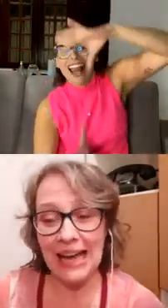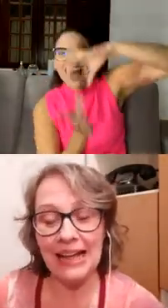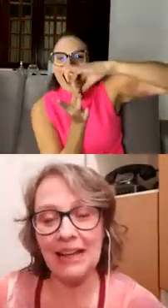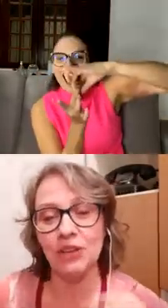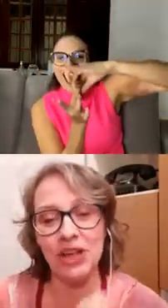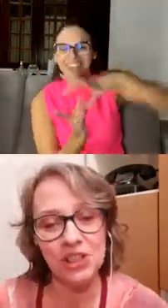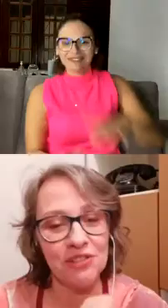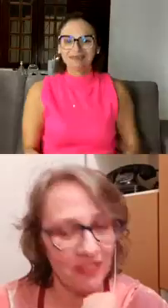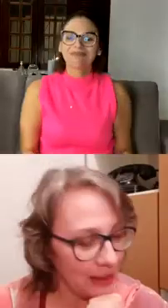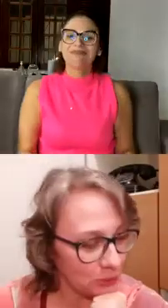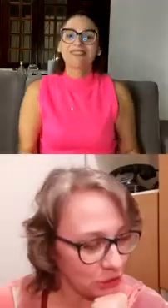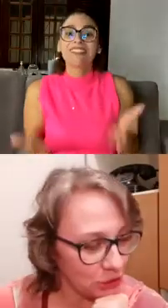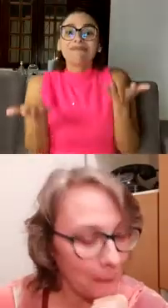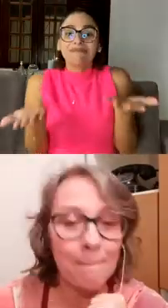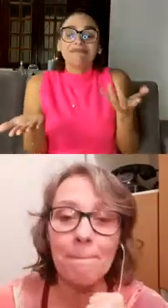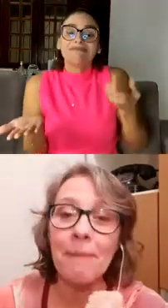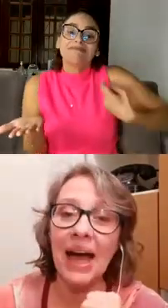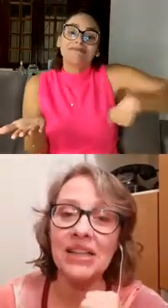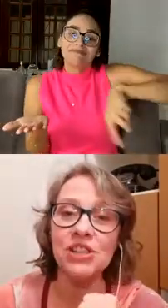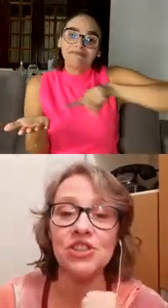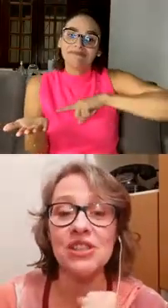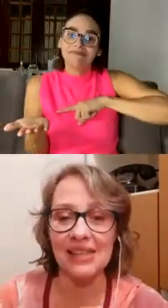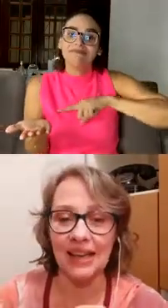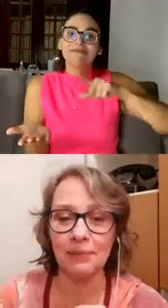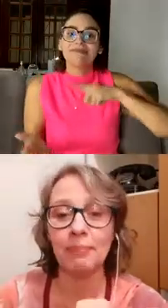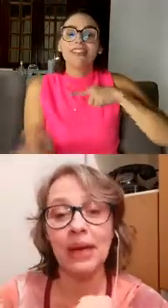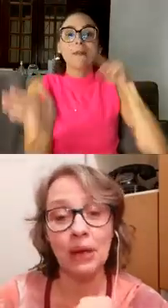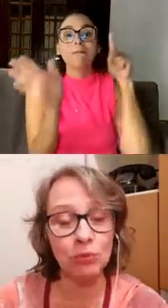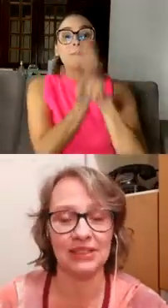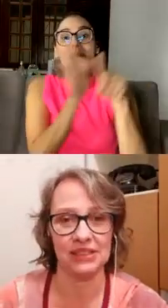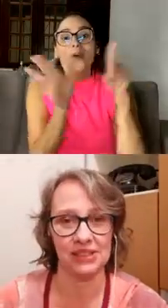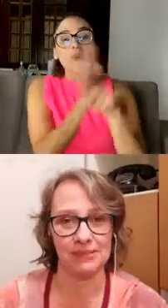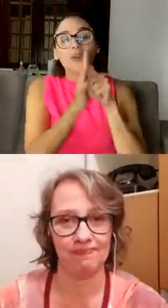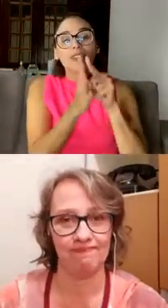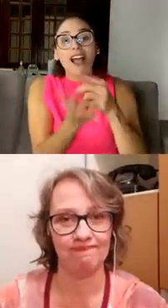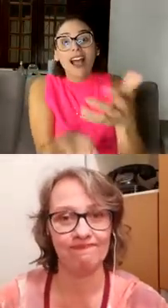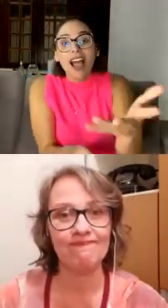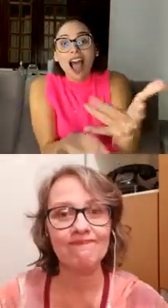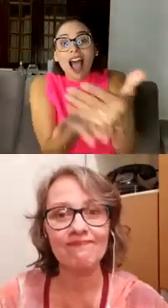E nós tivemos mais de 100 perguntas.